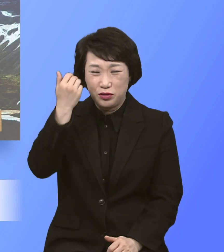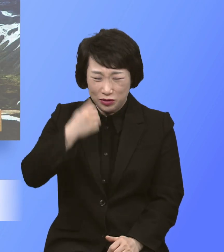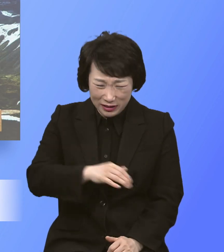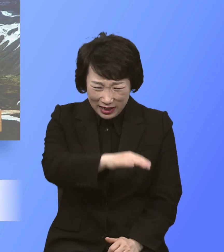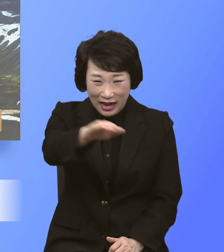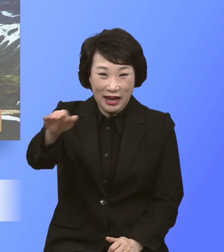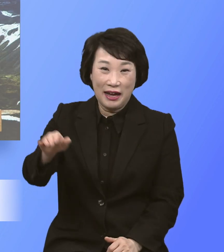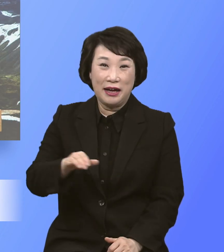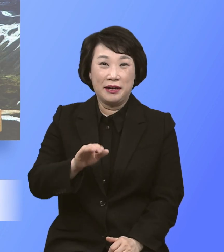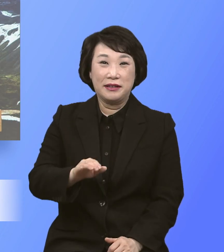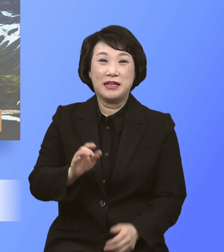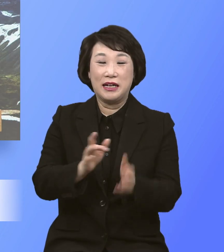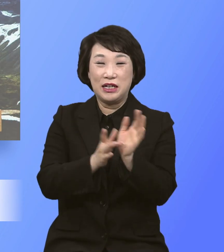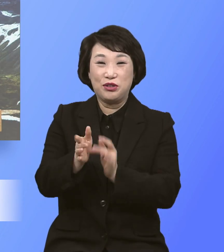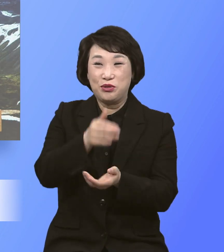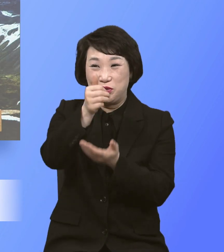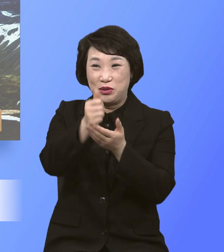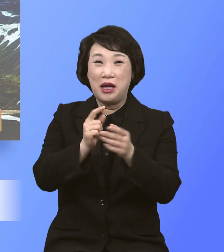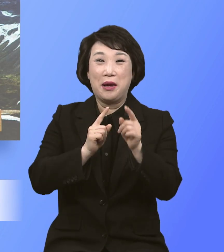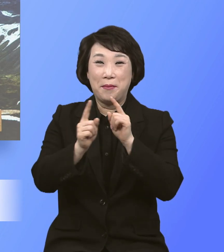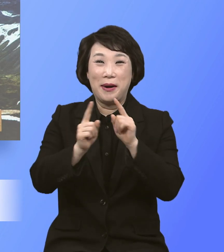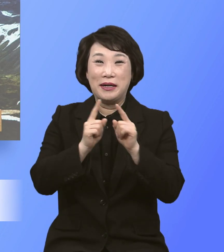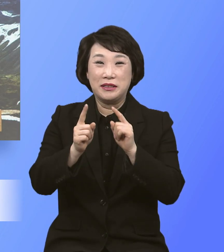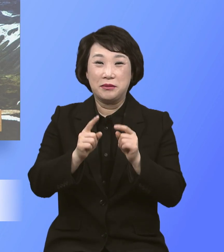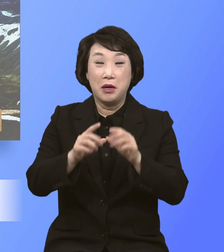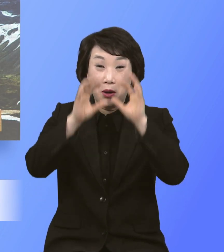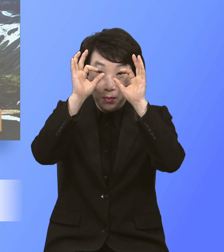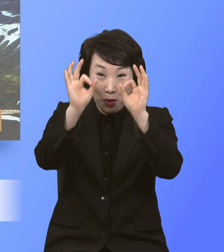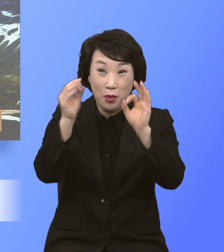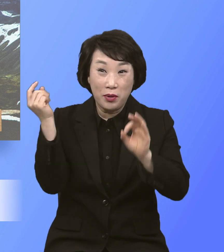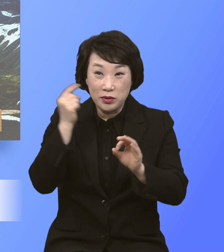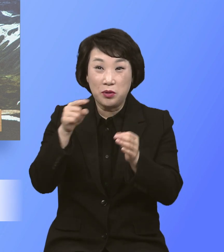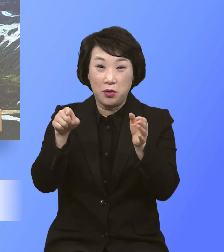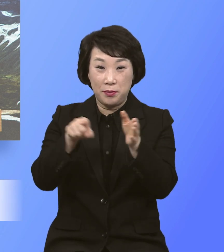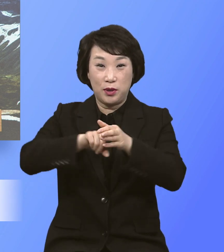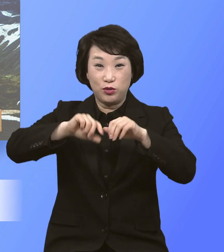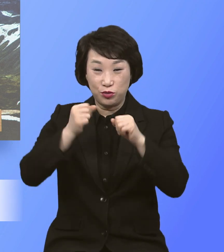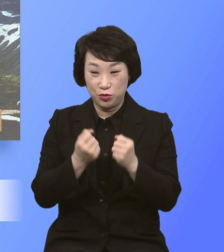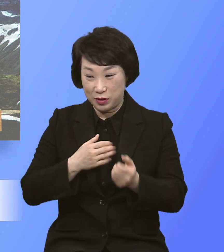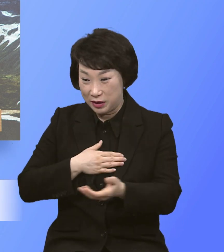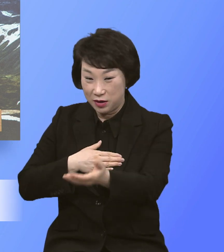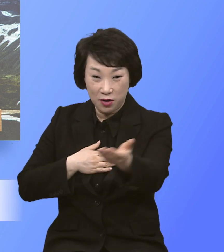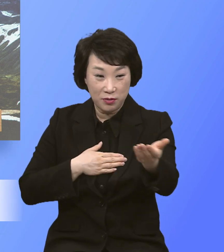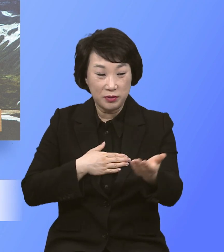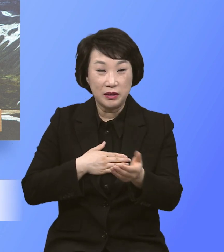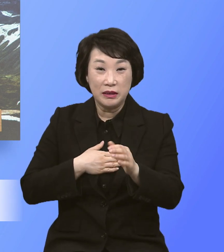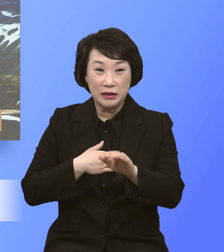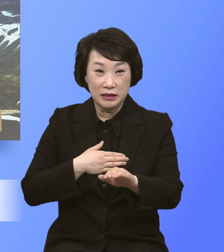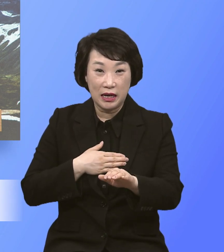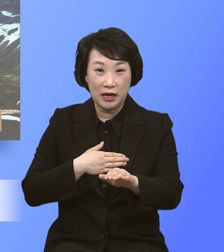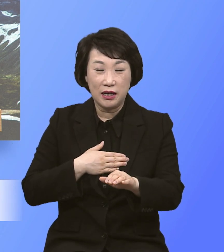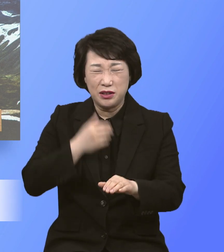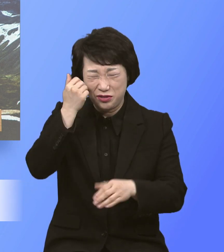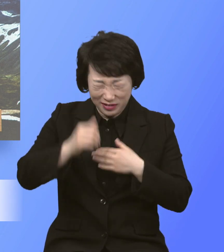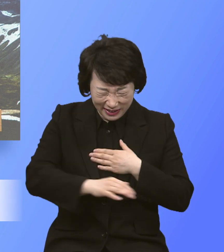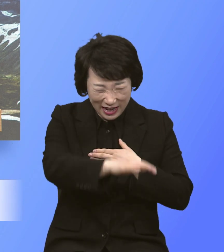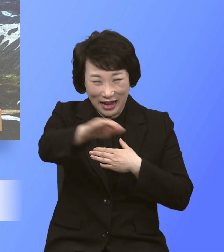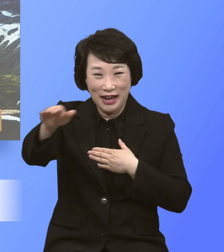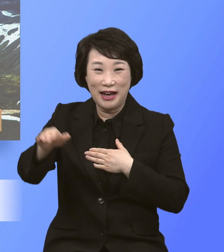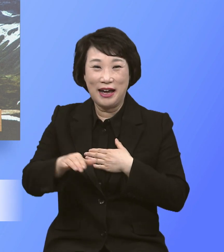누구든지 예수의 말씀을 듣고 믿고 순종하는 자는